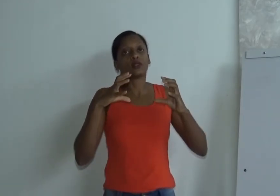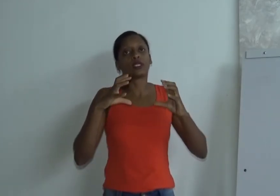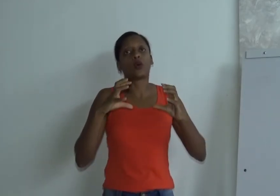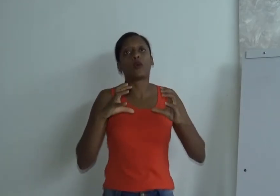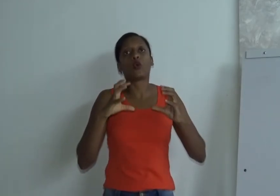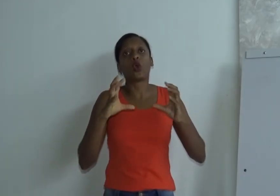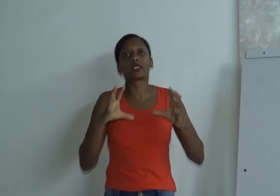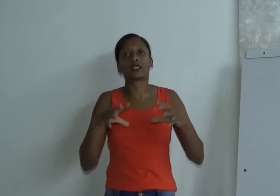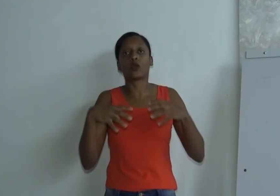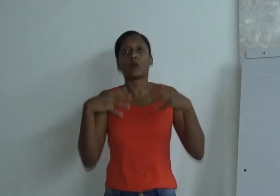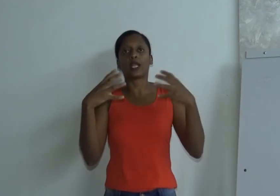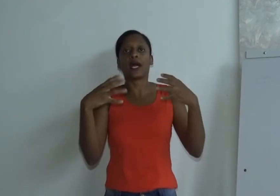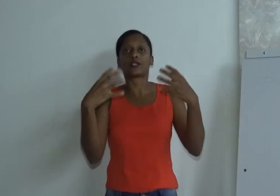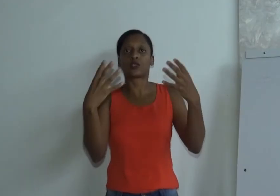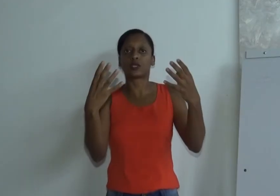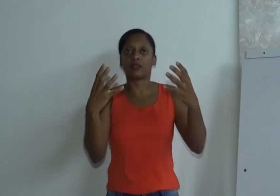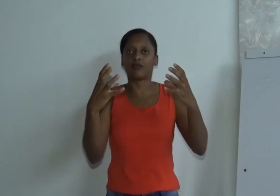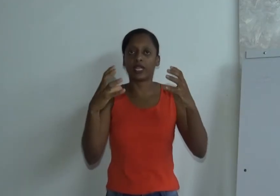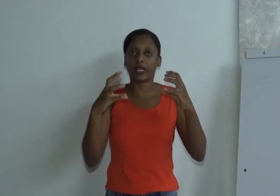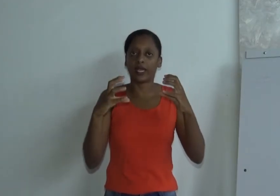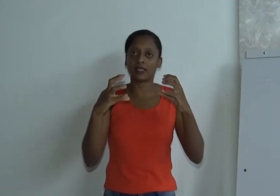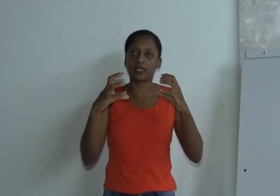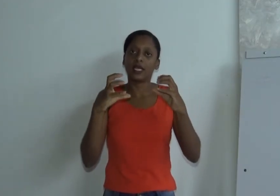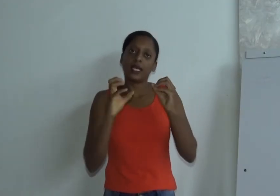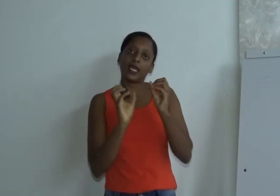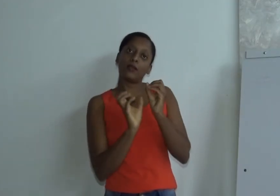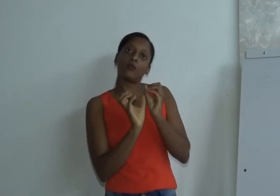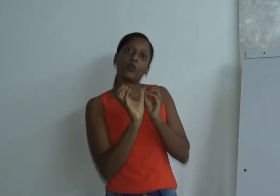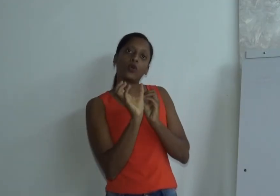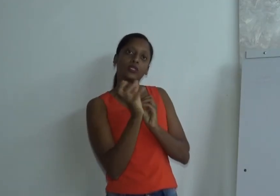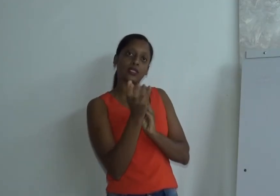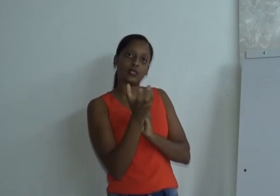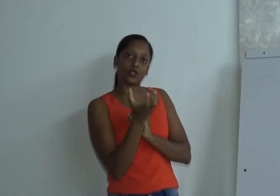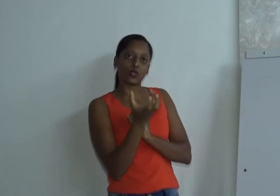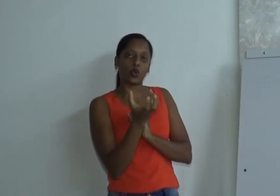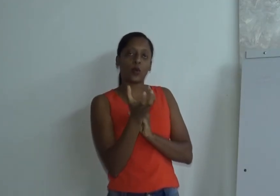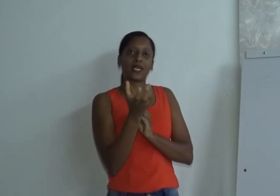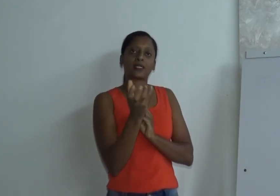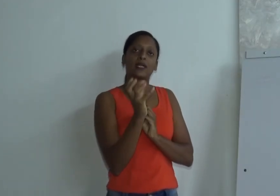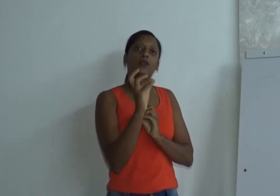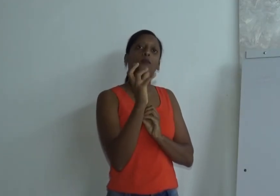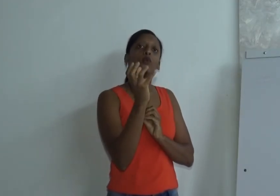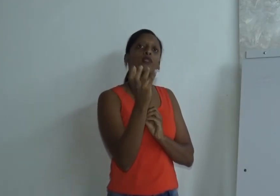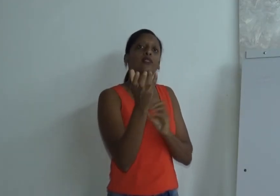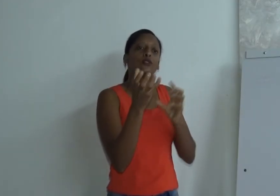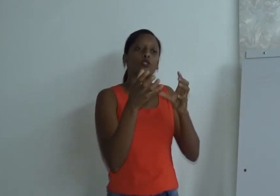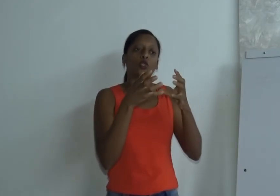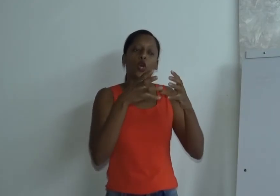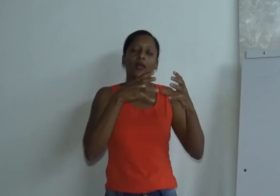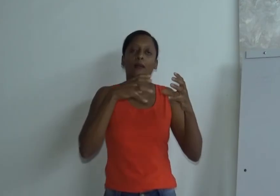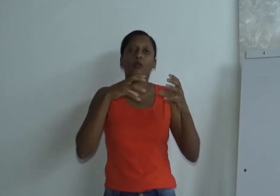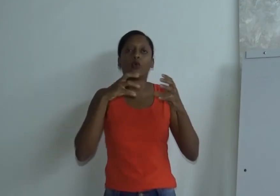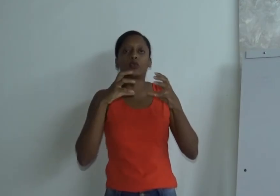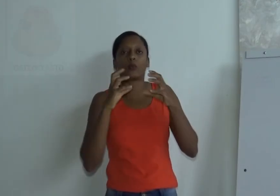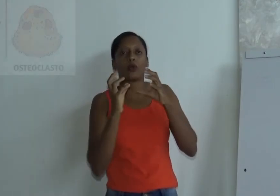então o osteoblastos envelhece, ele muda-se de nome, a célula muda-se de nome, ela muda um